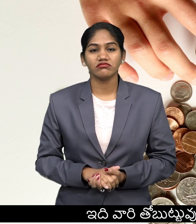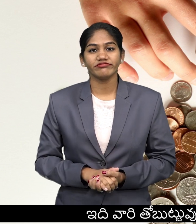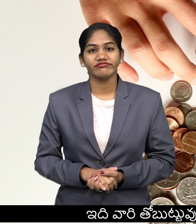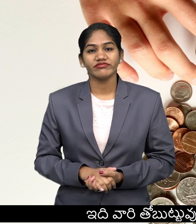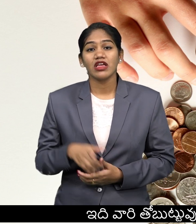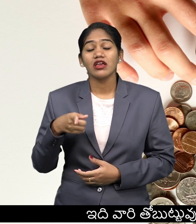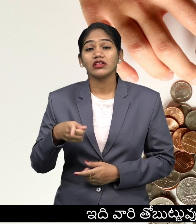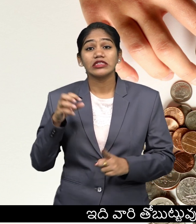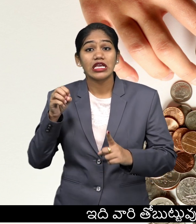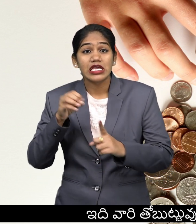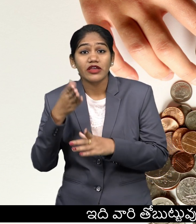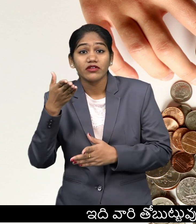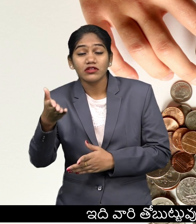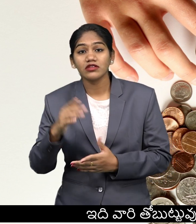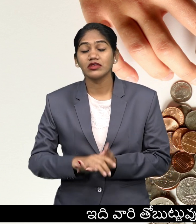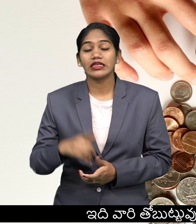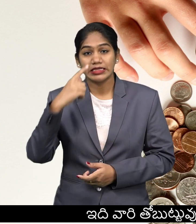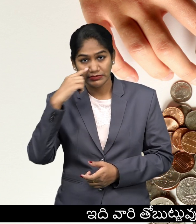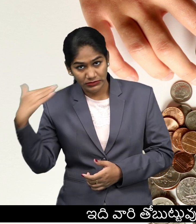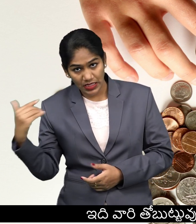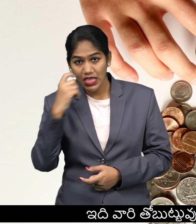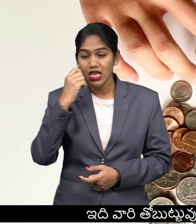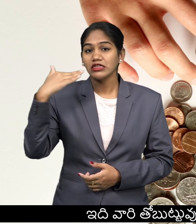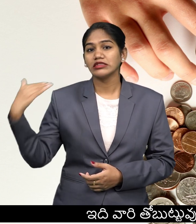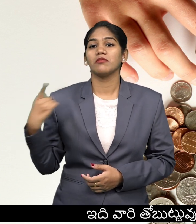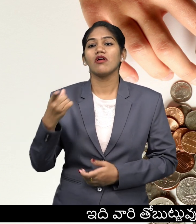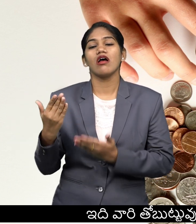ఇది వారి తోబుట్టువుల చదువుపై ప్రభావం చూపింది.